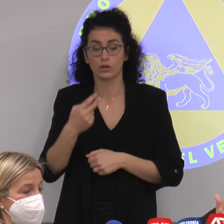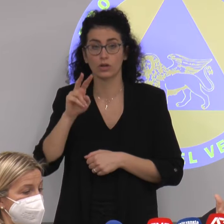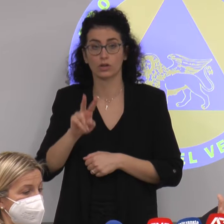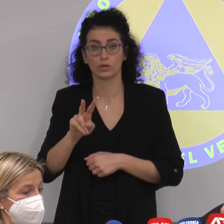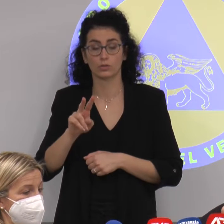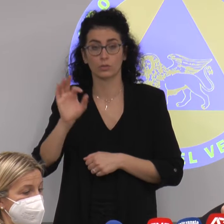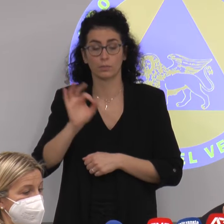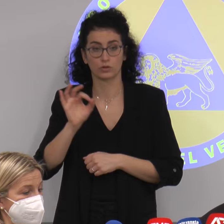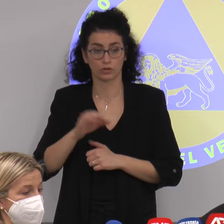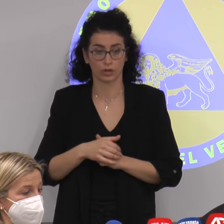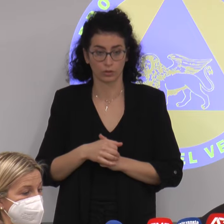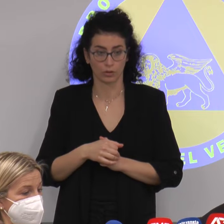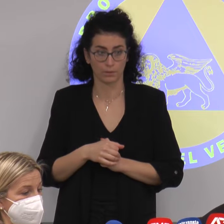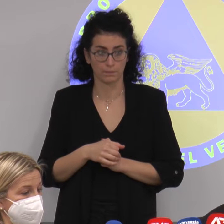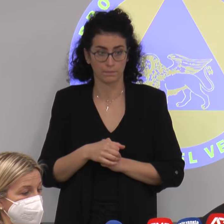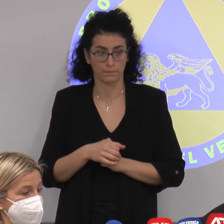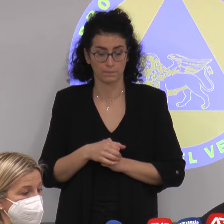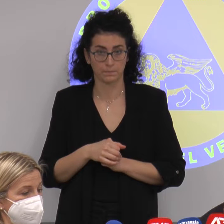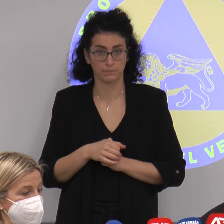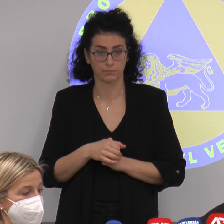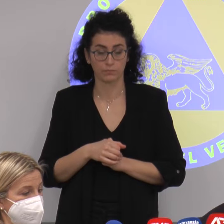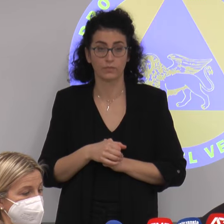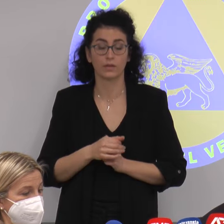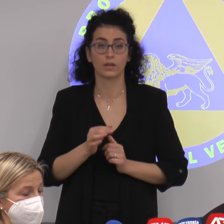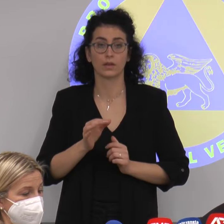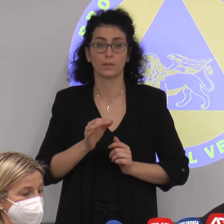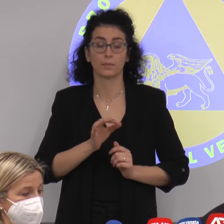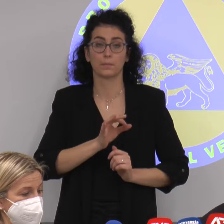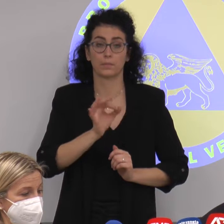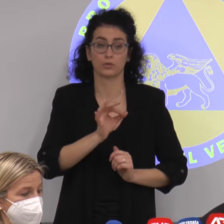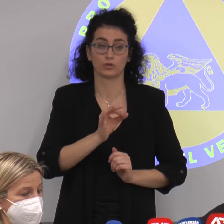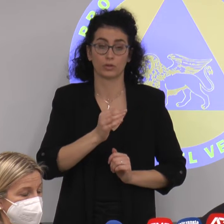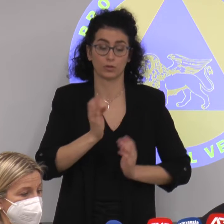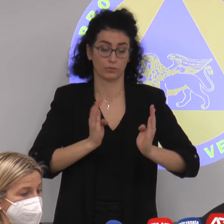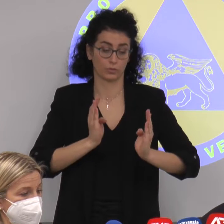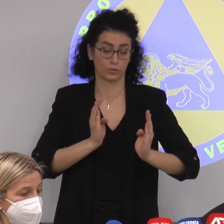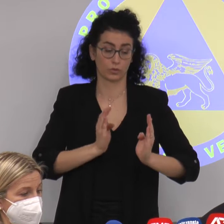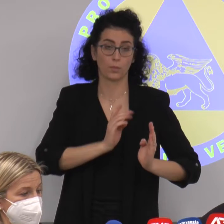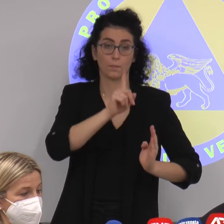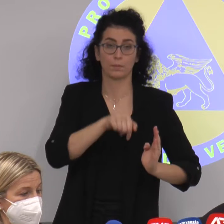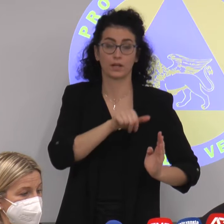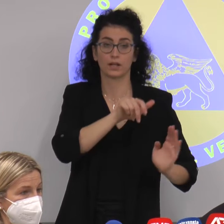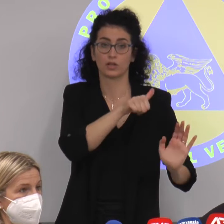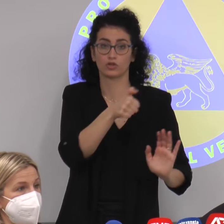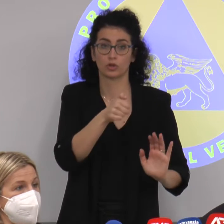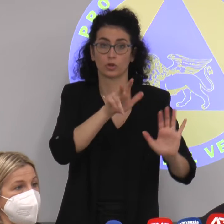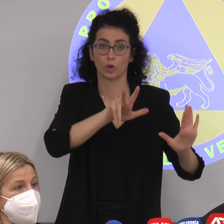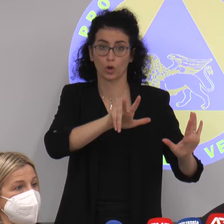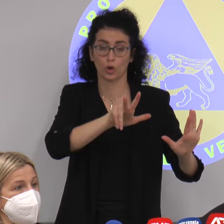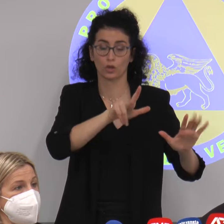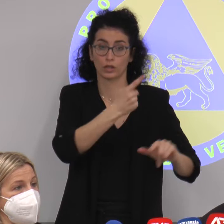con un'incidenza di 1.181 casi su 100.000 qui